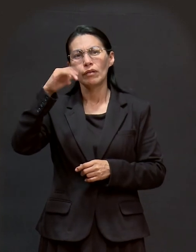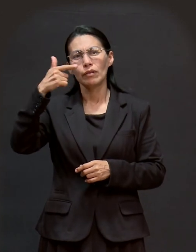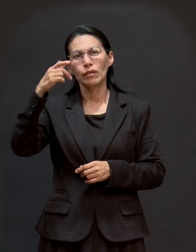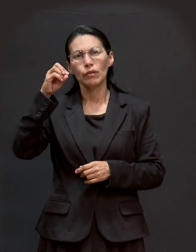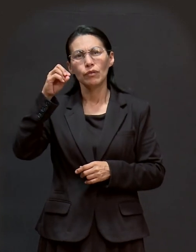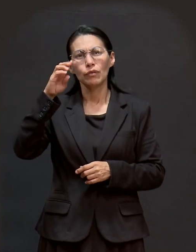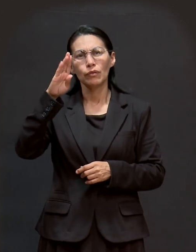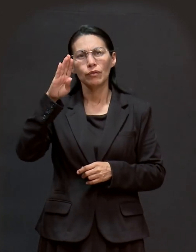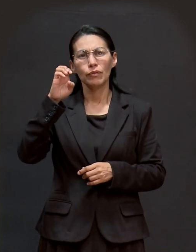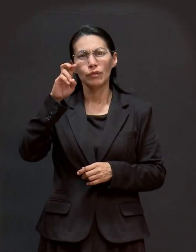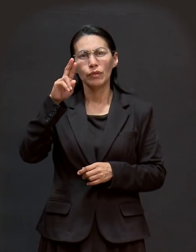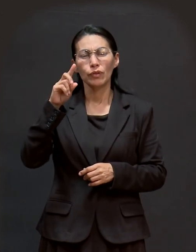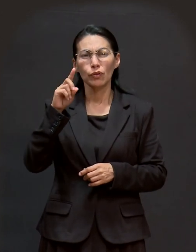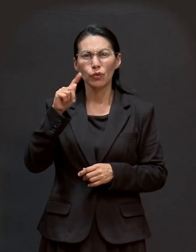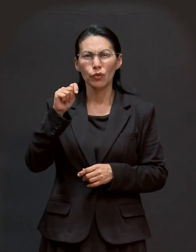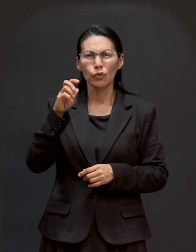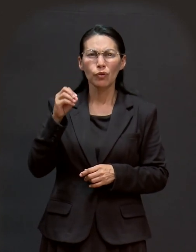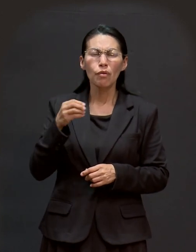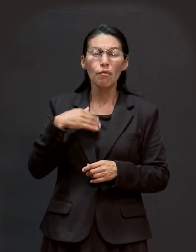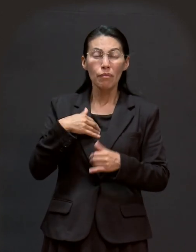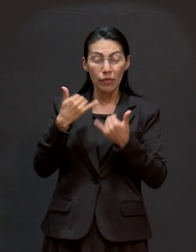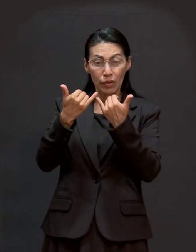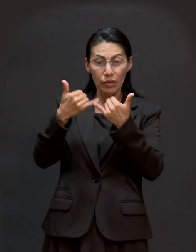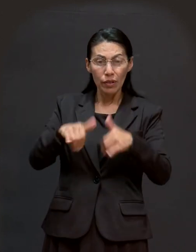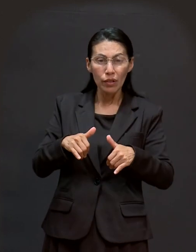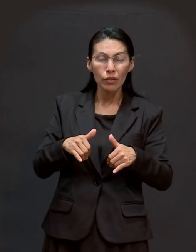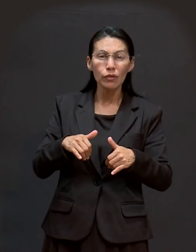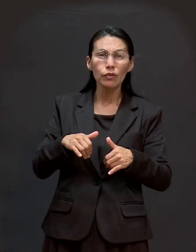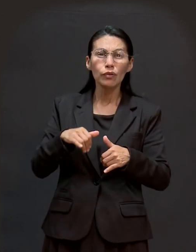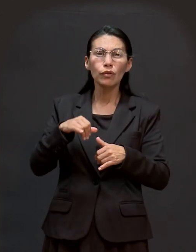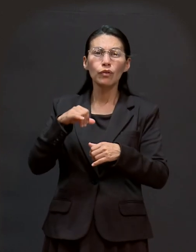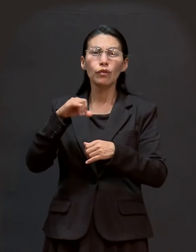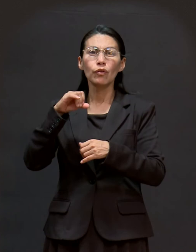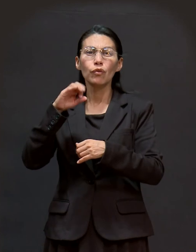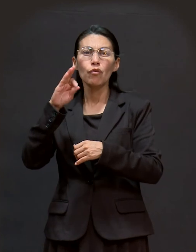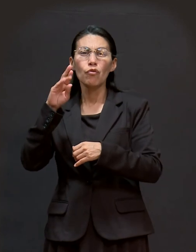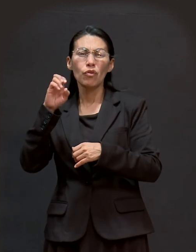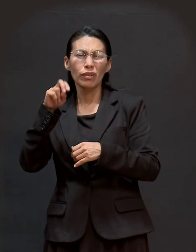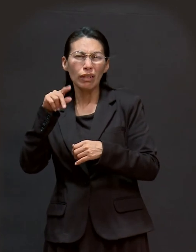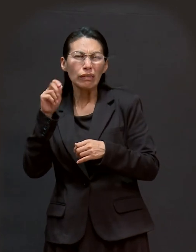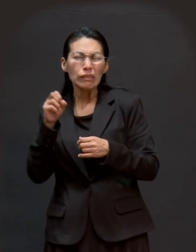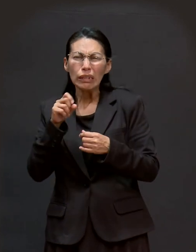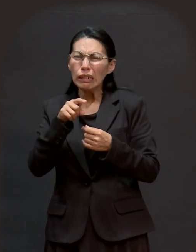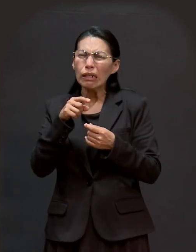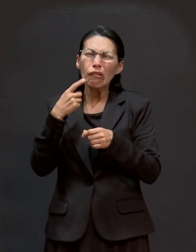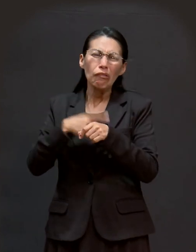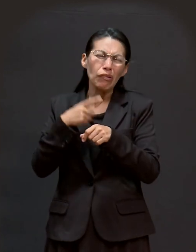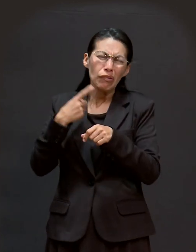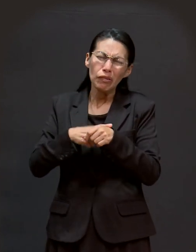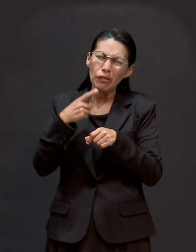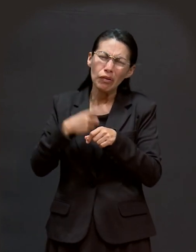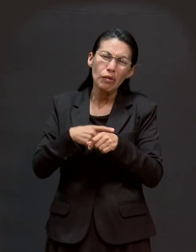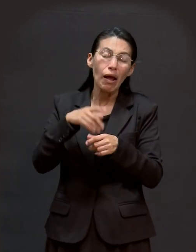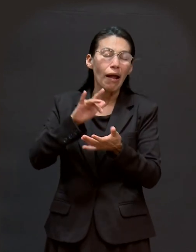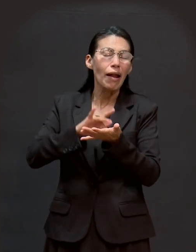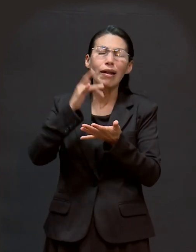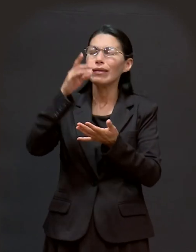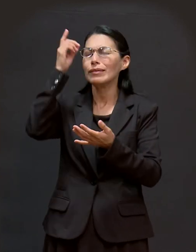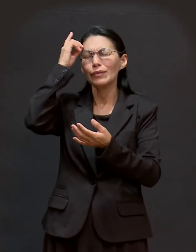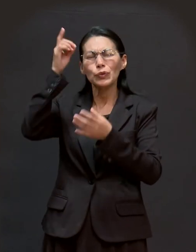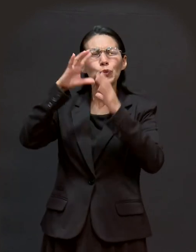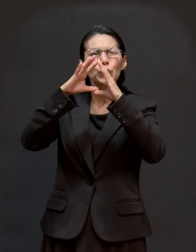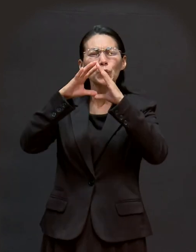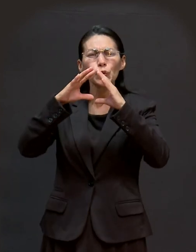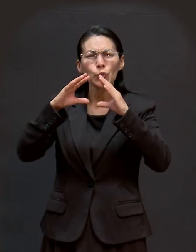jesús contreras se encontraba enfermo y gracias a dios está mejorando amén también